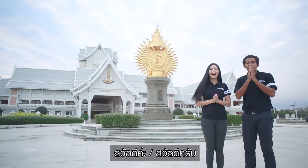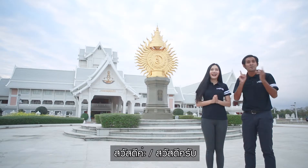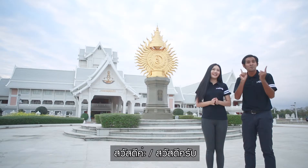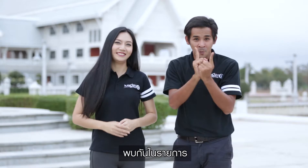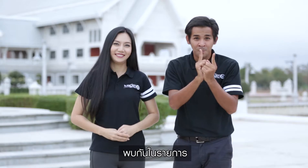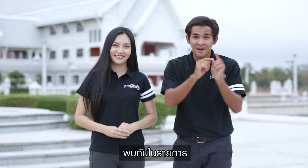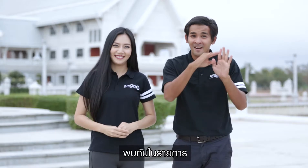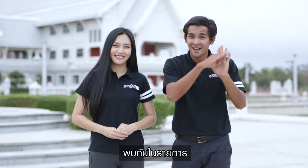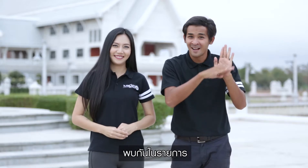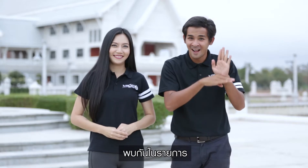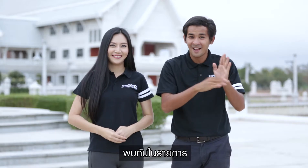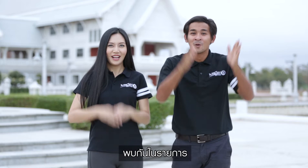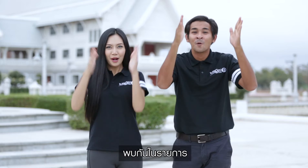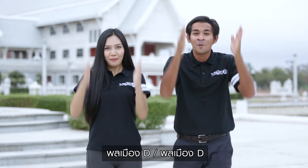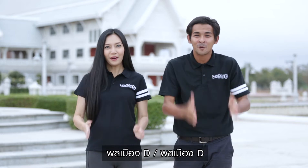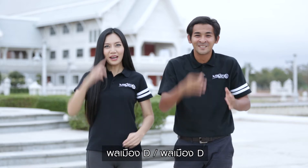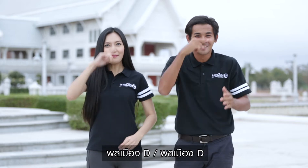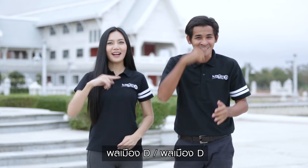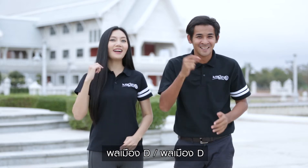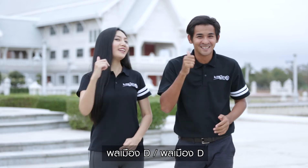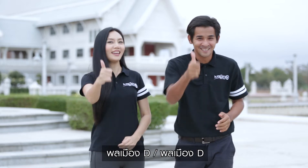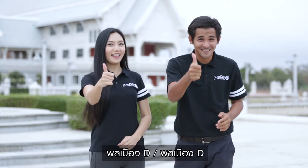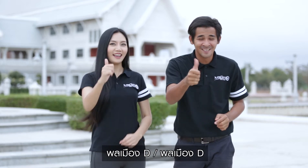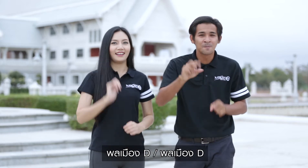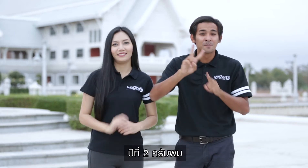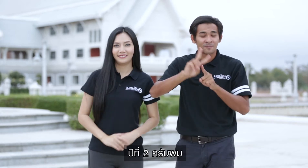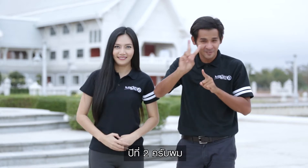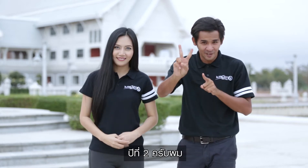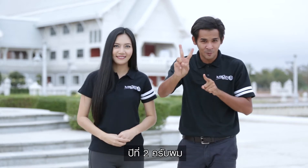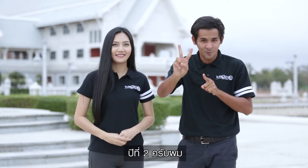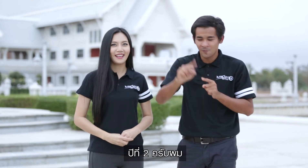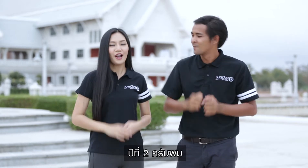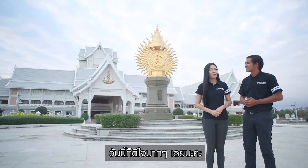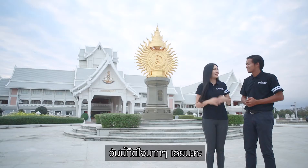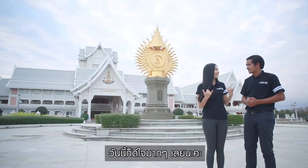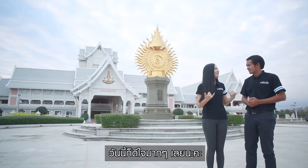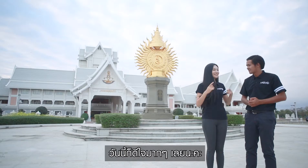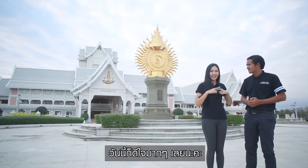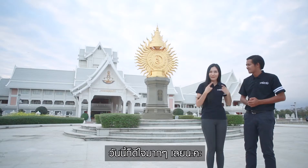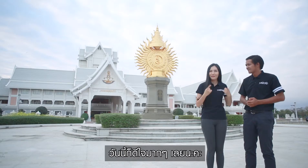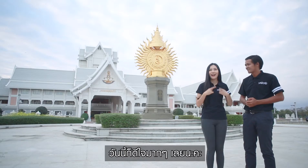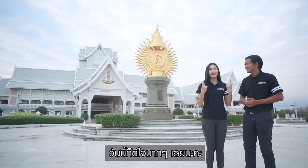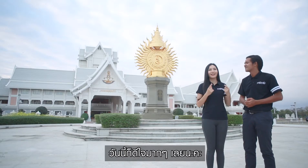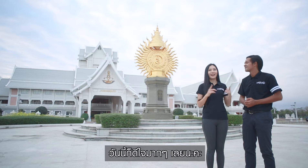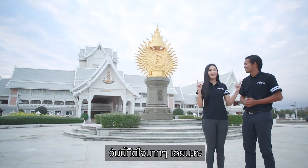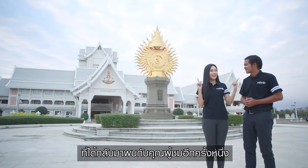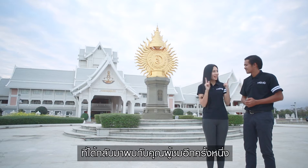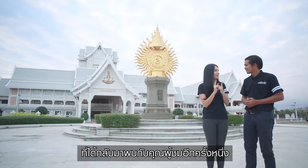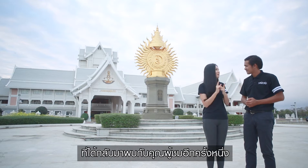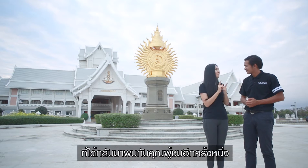สวัสดีครับ พบกันในรายการ พลเมืองดี ปีที่2ครับผม วันนี้ก็ดีใจมากๆเลยนะคะที่ได้กลับมาพบกับ